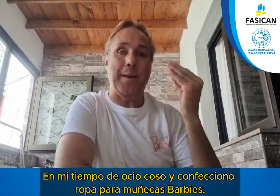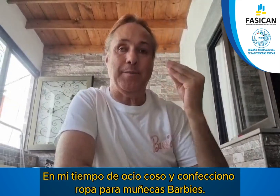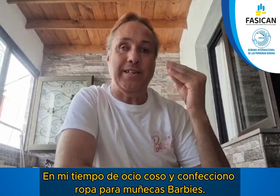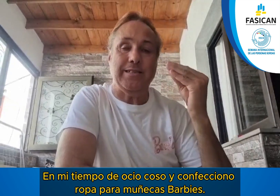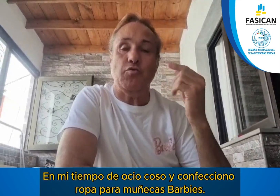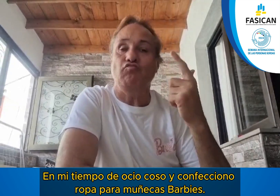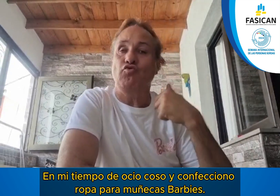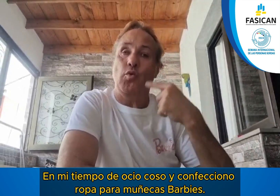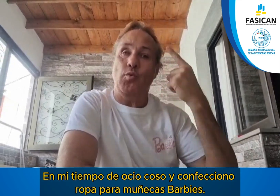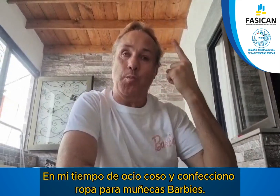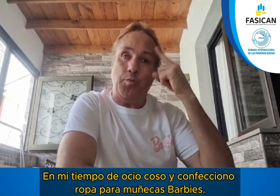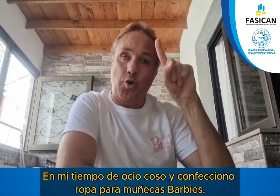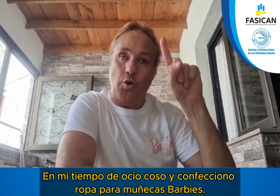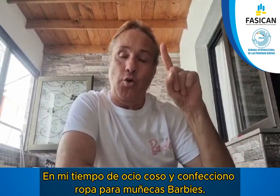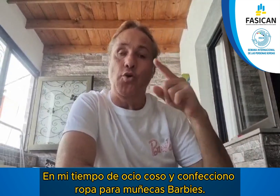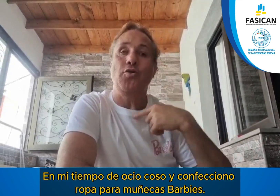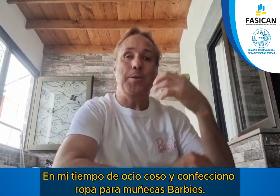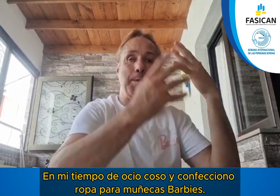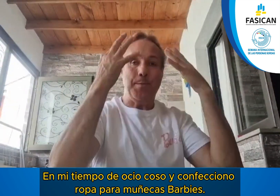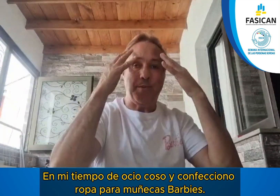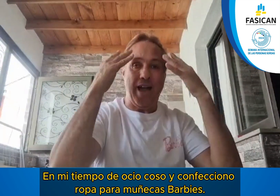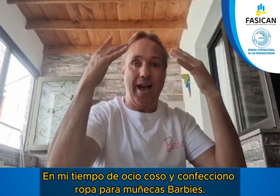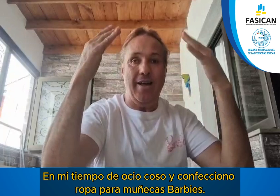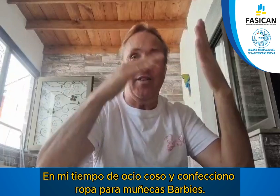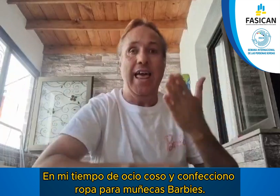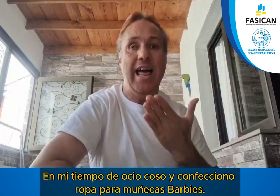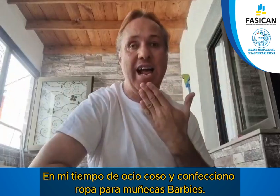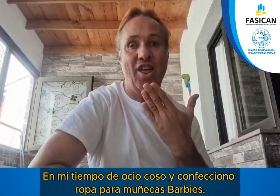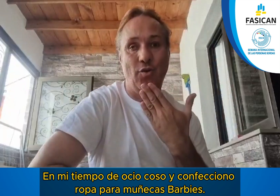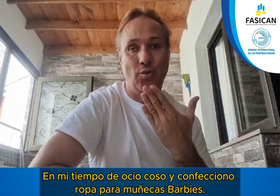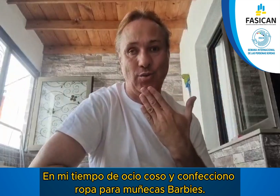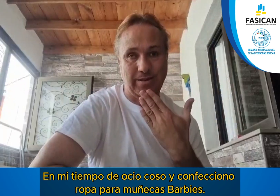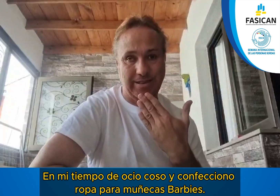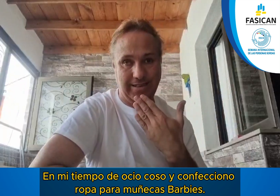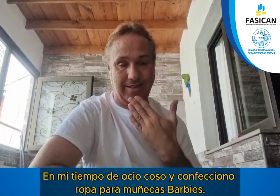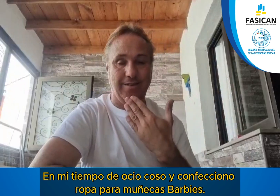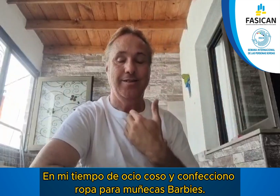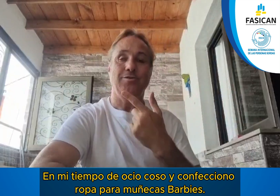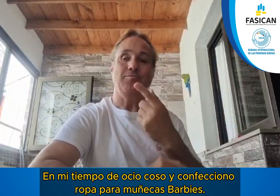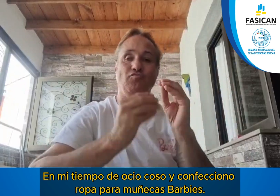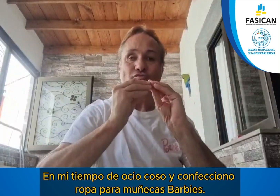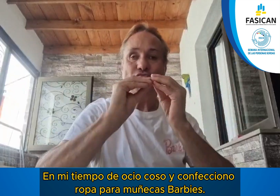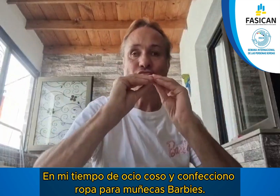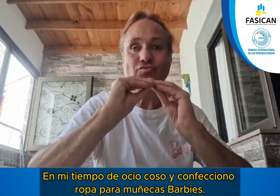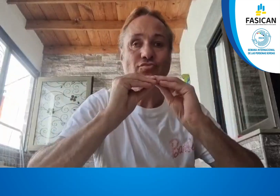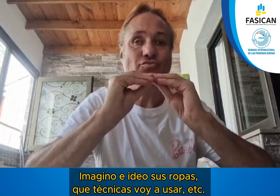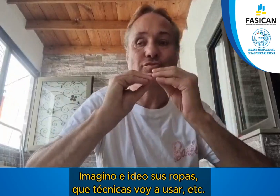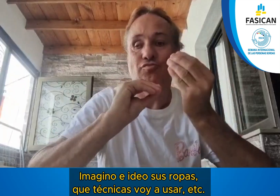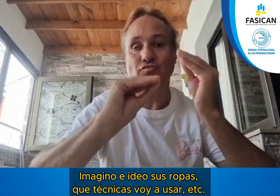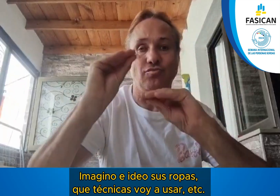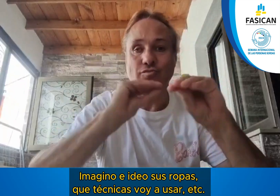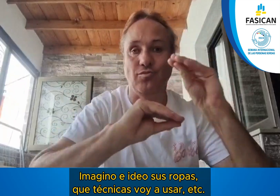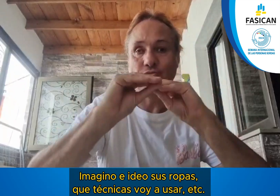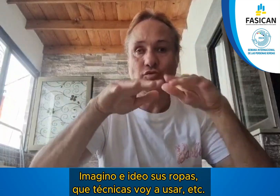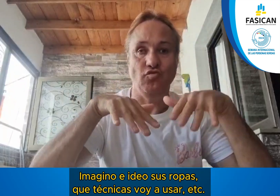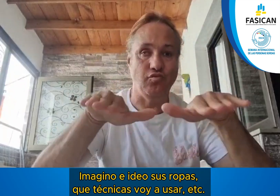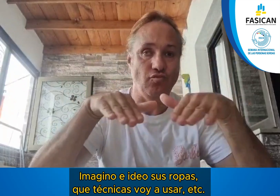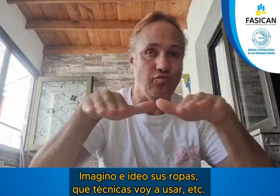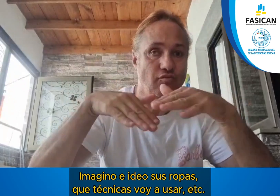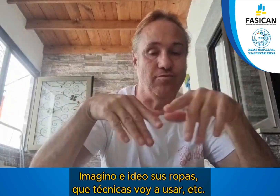En mi tiempo de ocio, coso y confecciono ropa para muñecas Barbie. Imagino e ideo sus ropas, qué